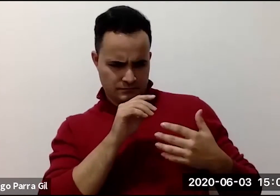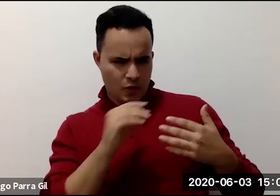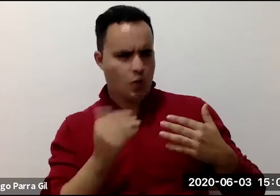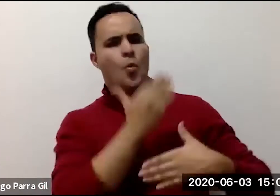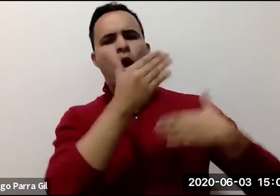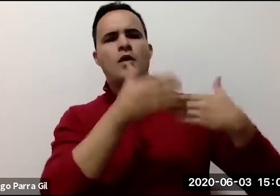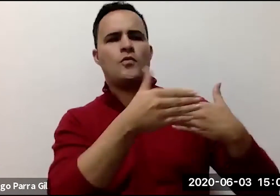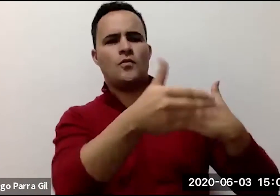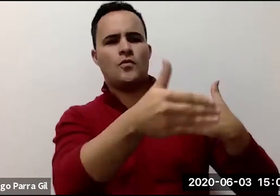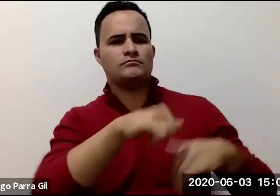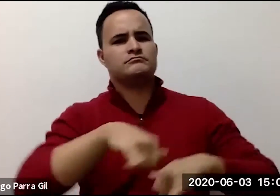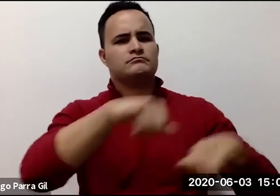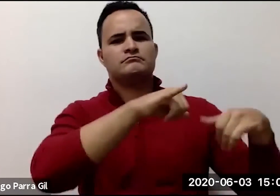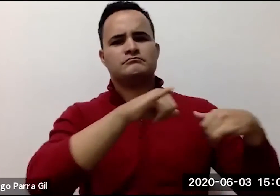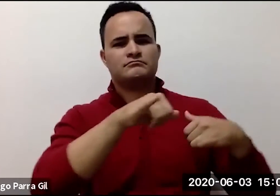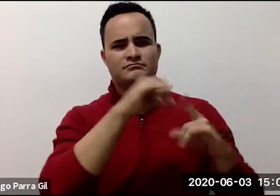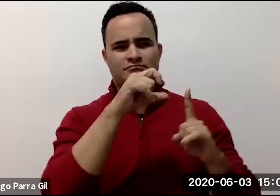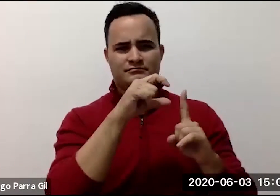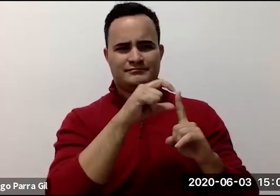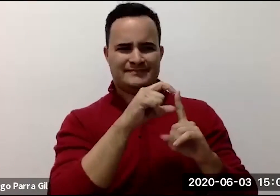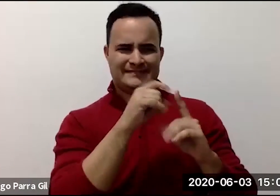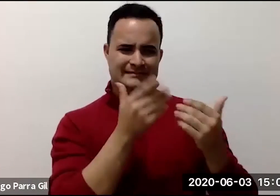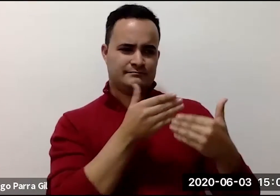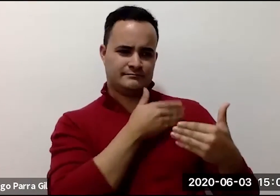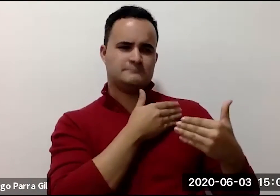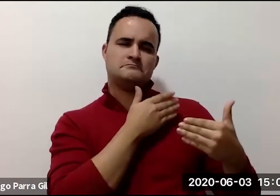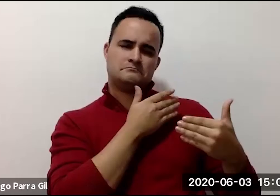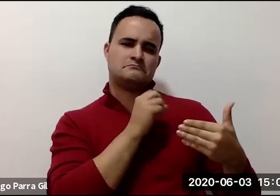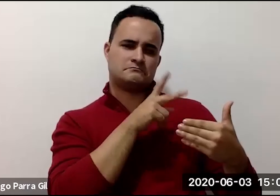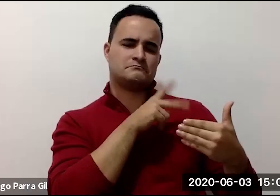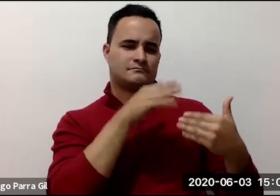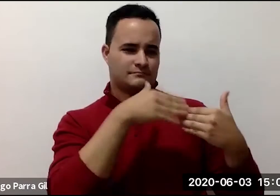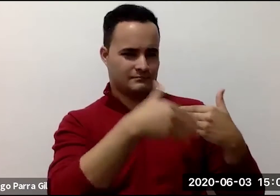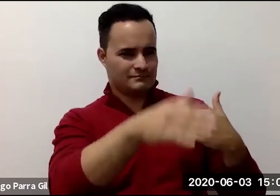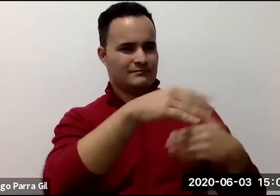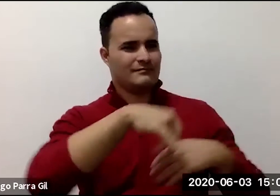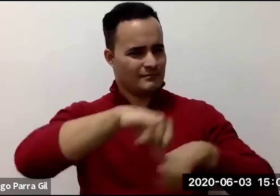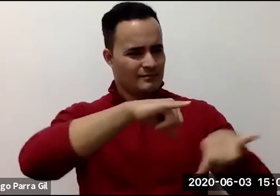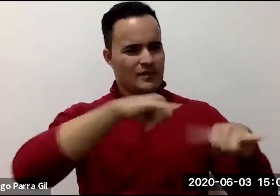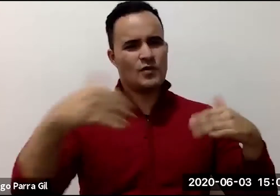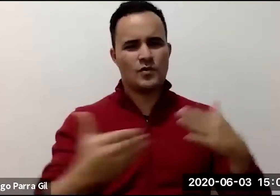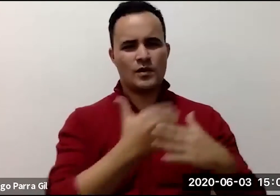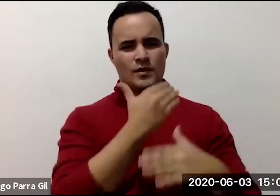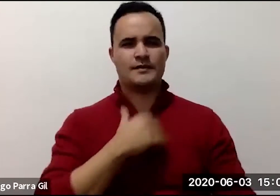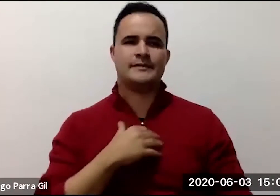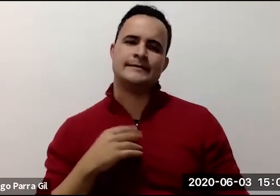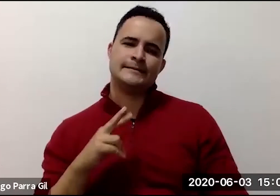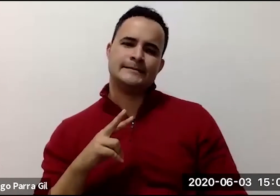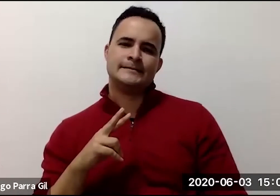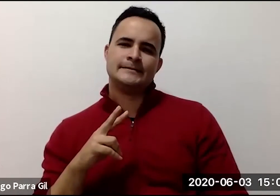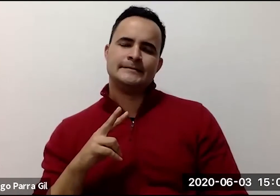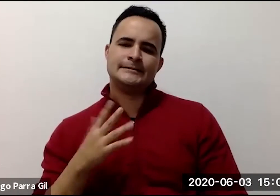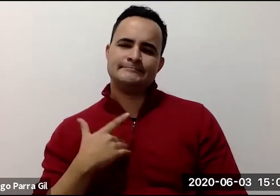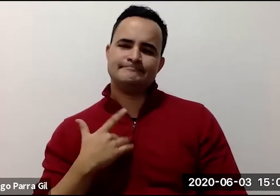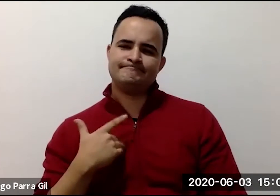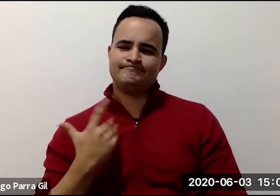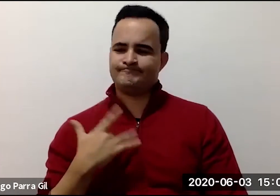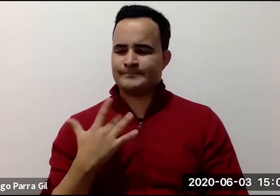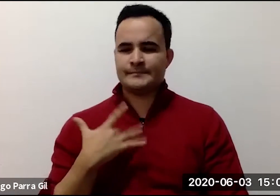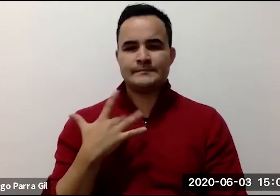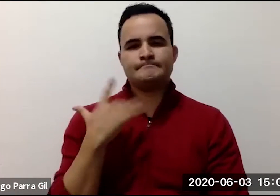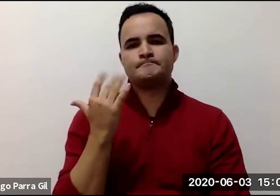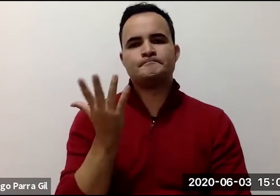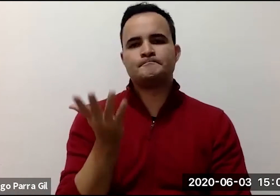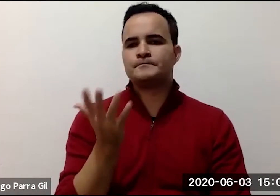y la ubico como una palabra o una idea o unas situaciones con las que además